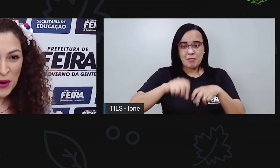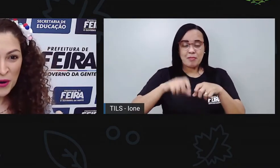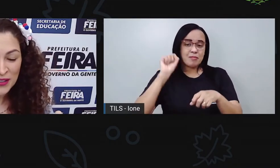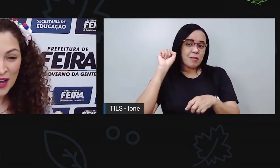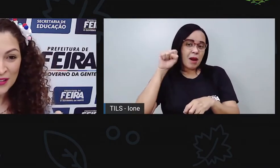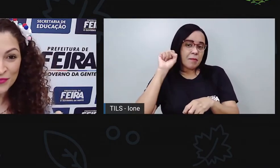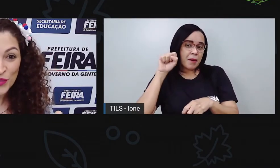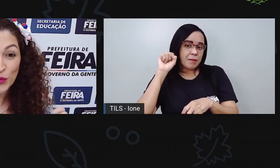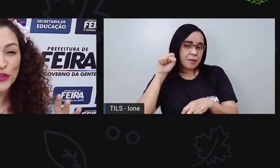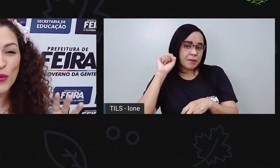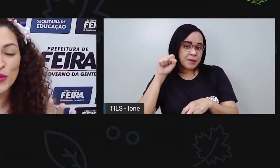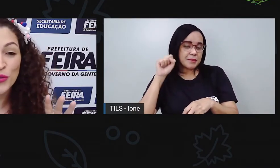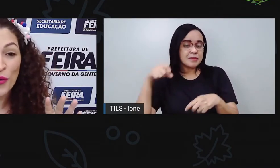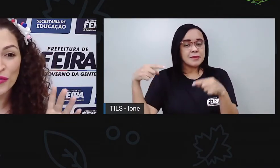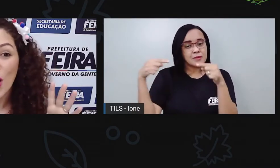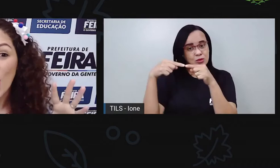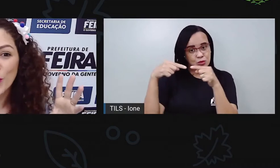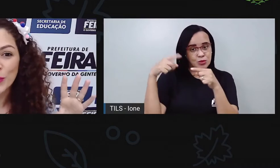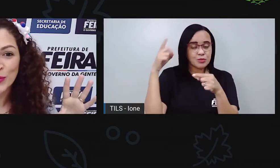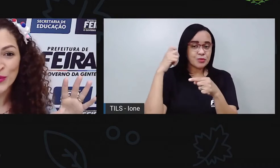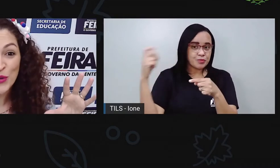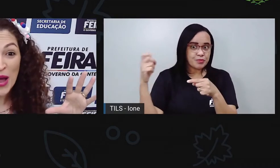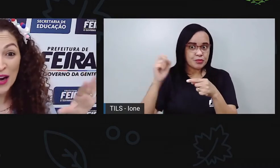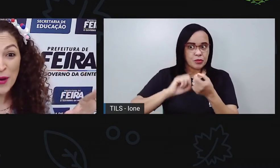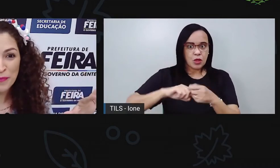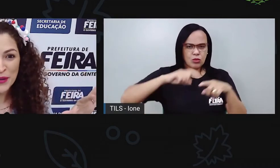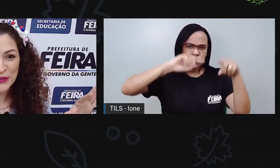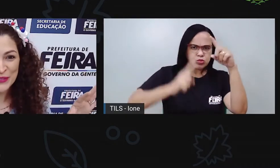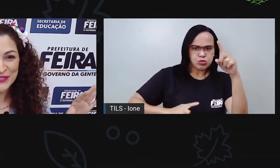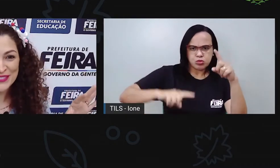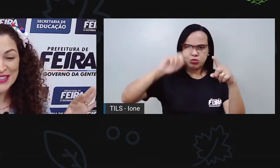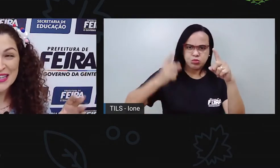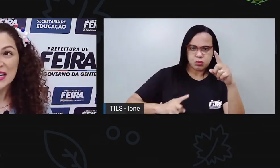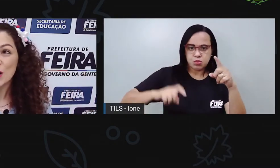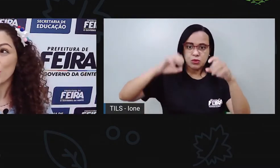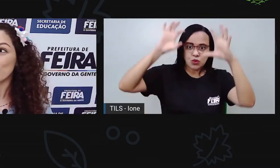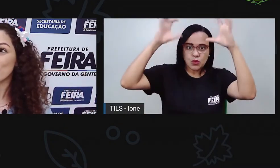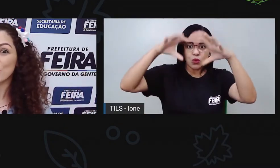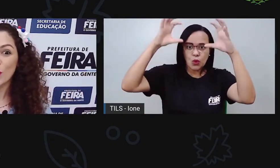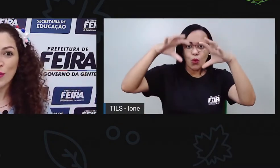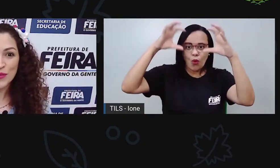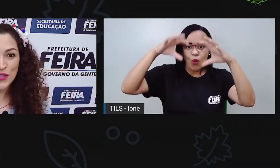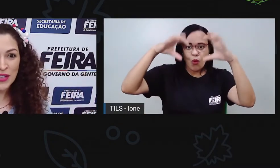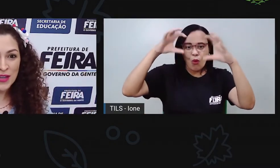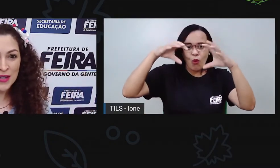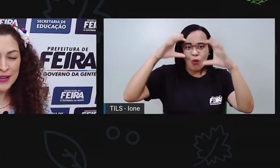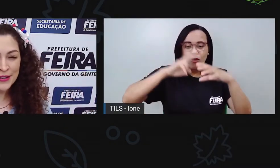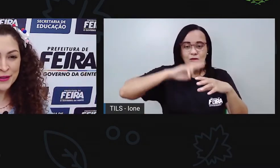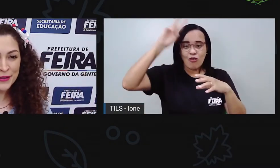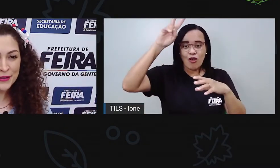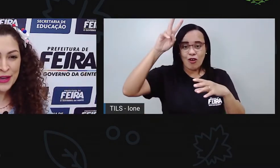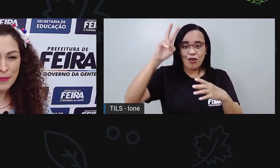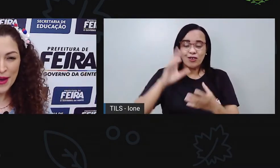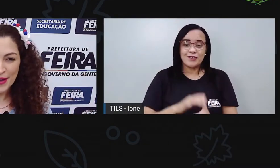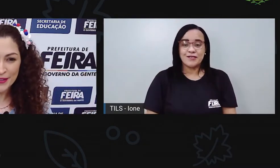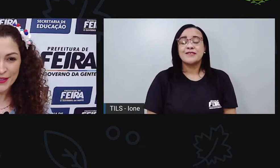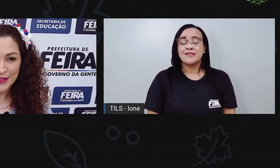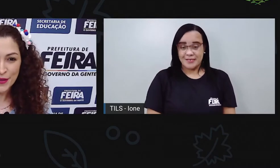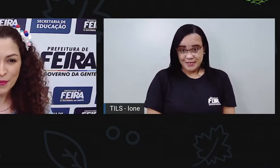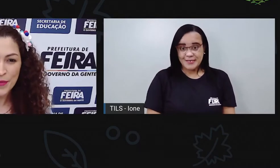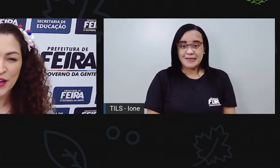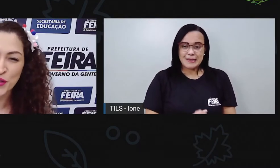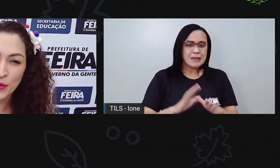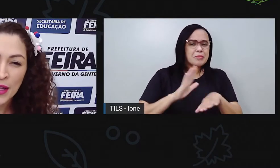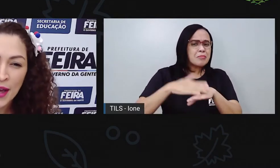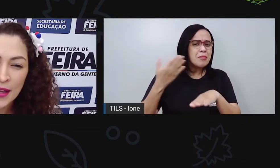na porta, o som de um trovão, de um relâmpago, um som de... que